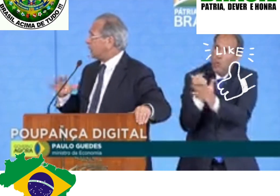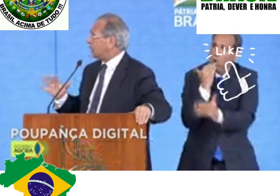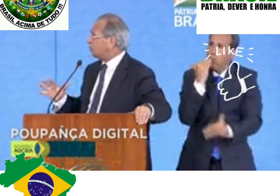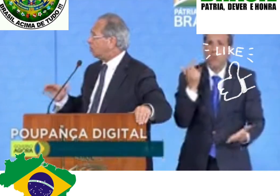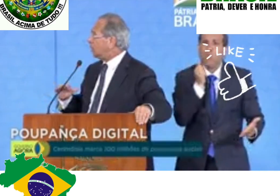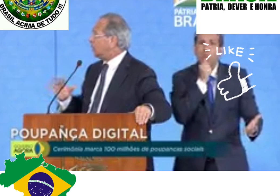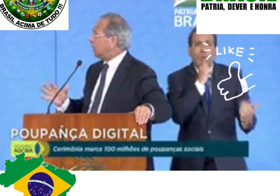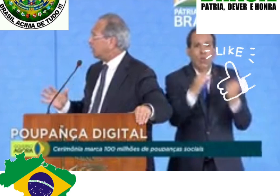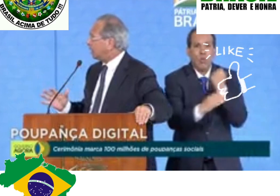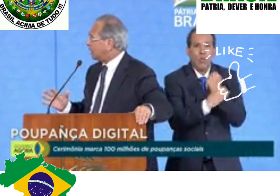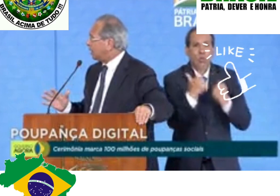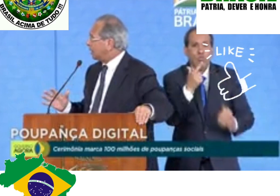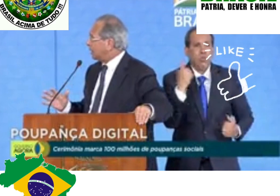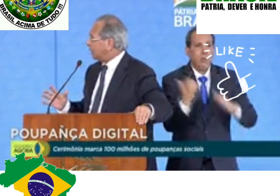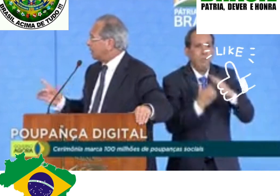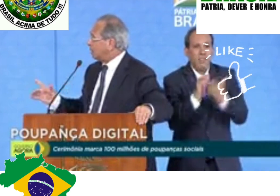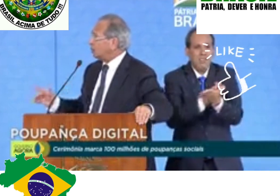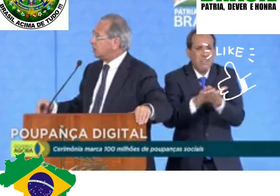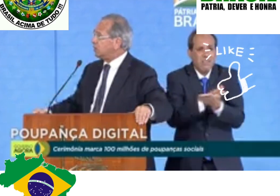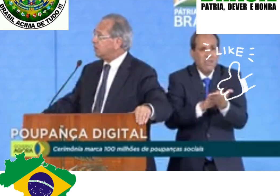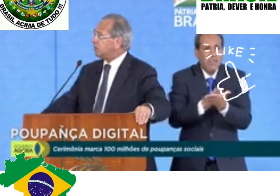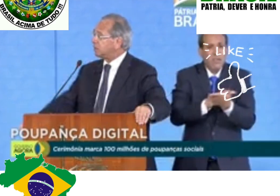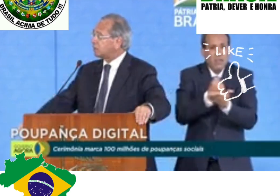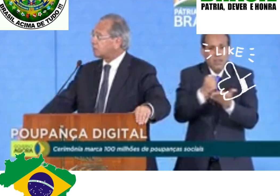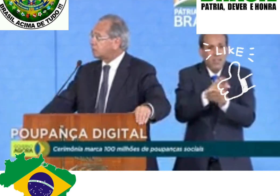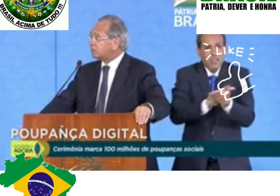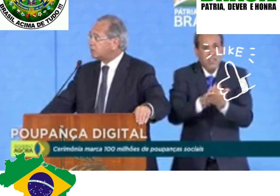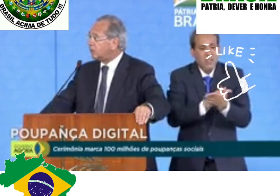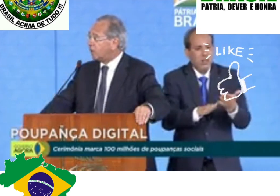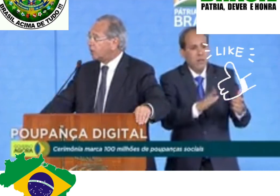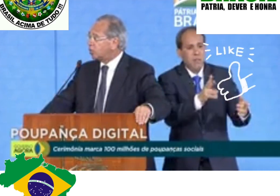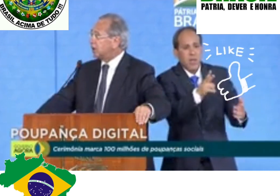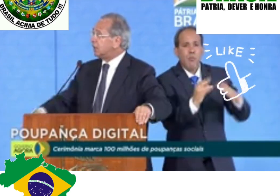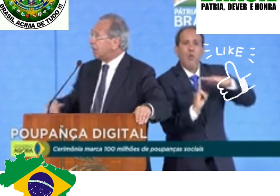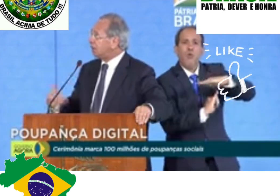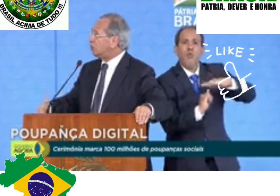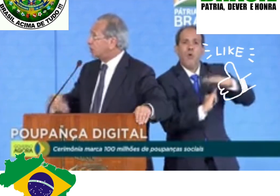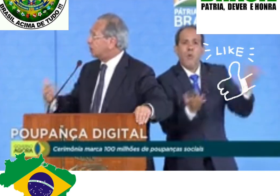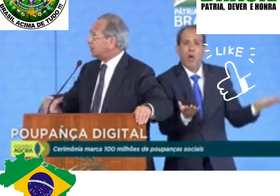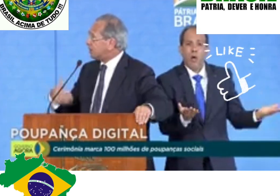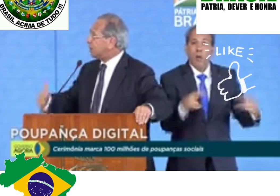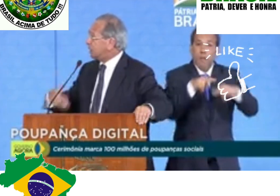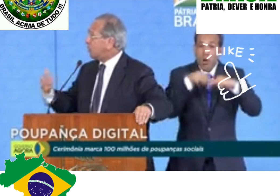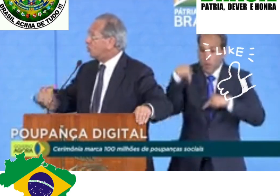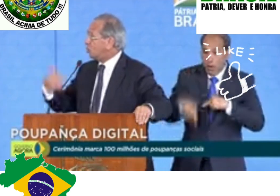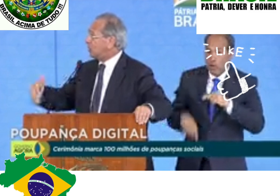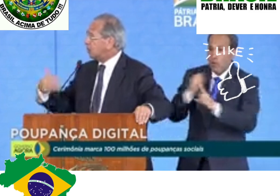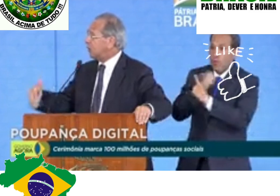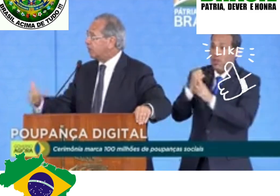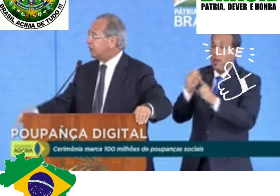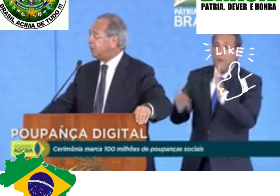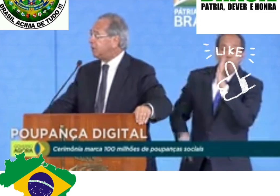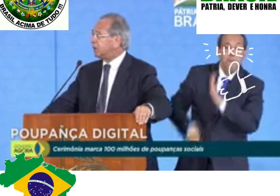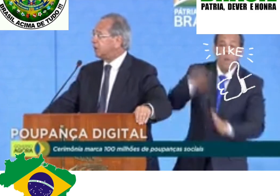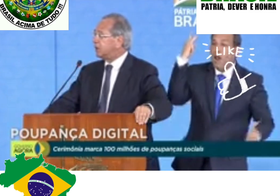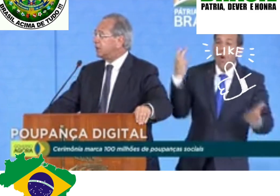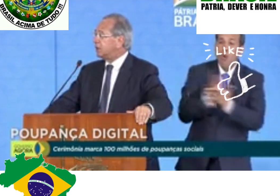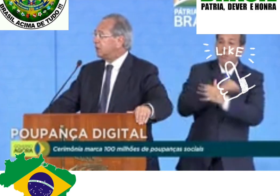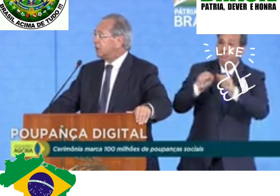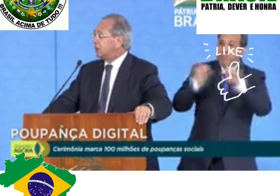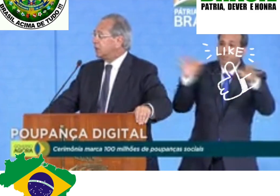tem empregador, não tem ninguém. Daí, inclusive, a sua ansiedade durante essa primeira onda, que foi a